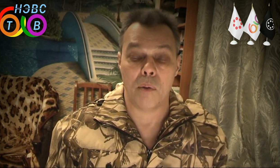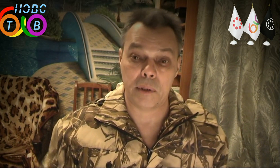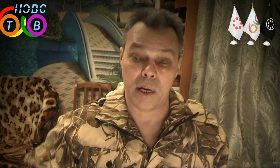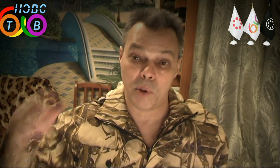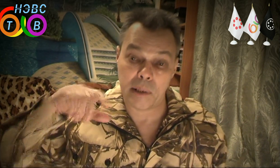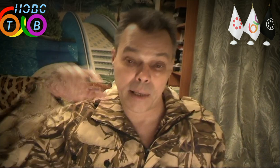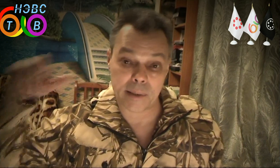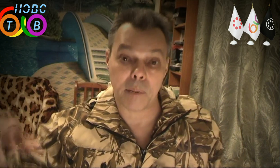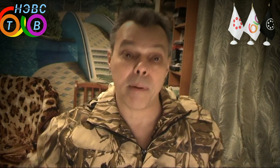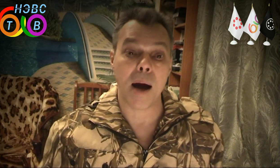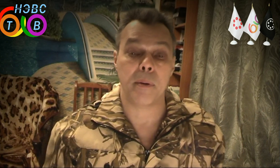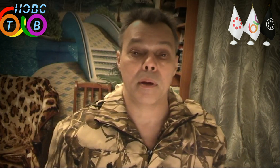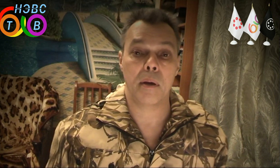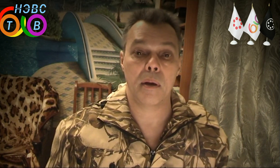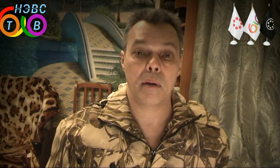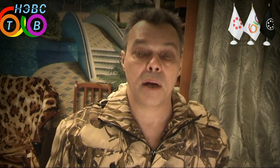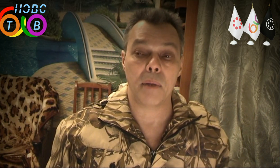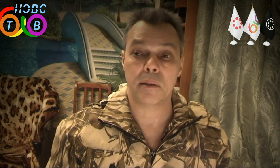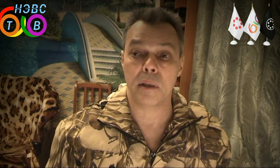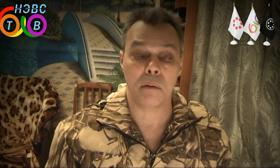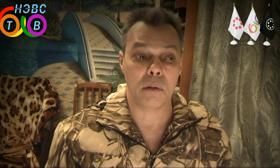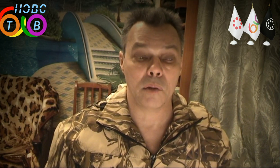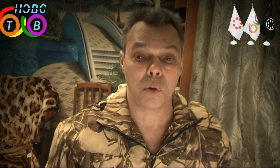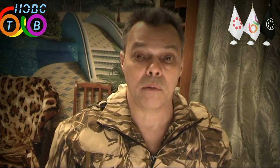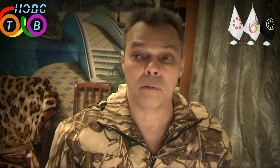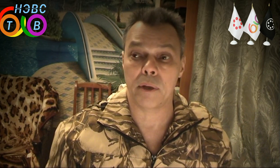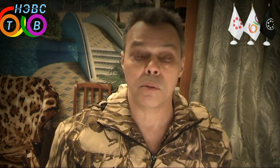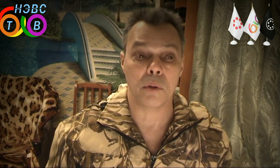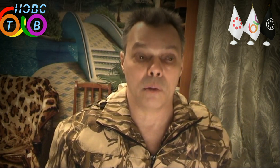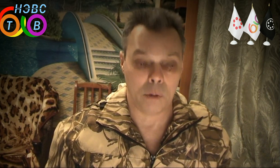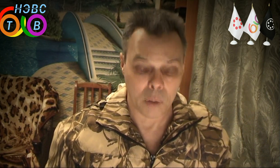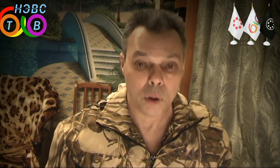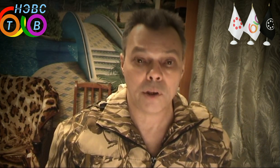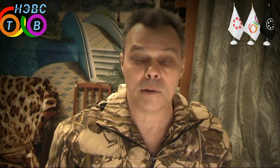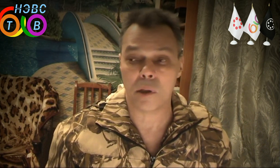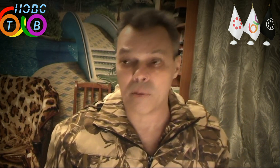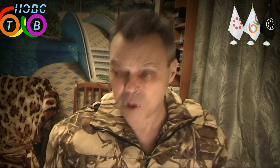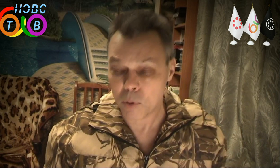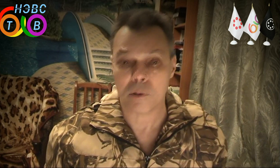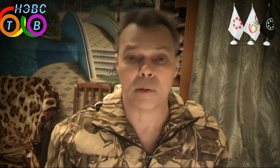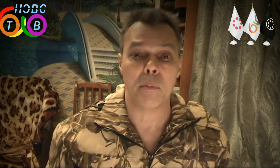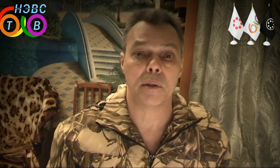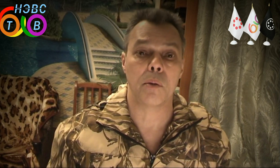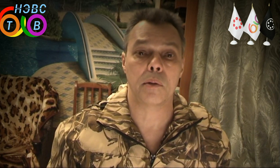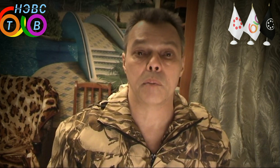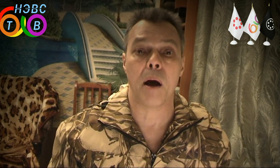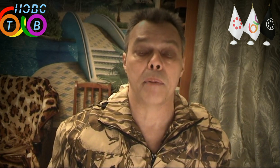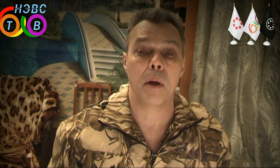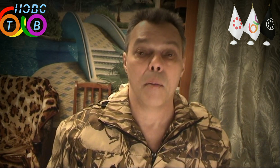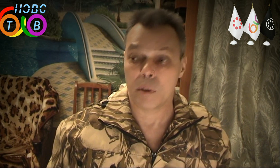вот где ребенок тянется к папе, там отцы настолько воюют, и ребенок часто даже вообще просто сам остается с папой. Потому